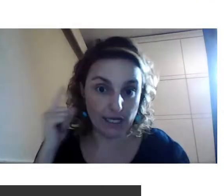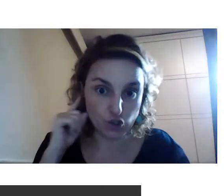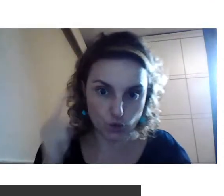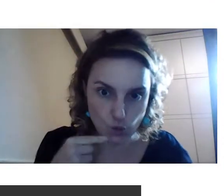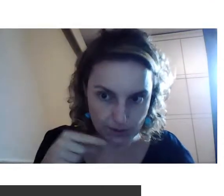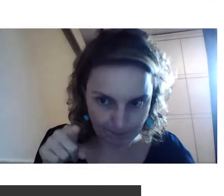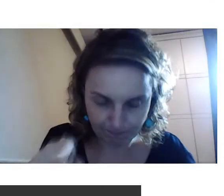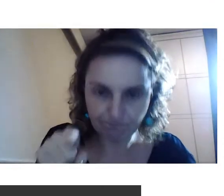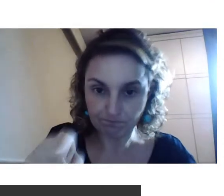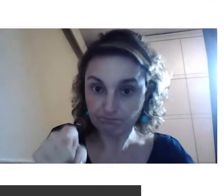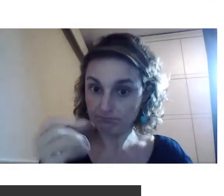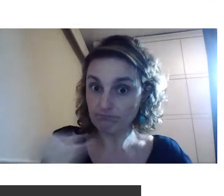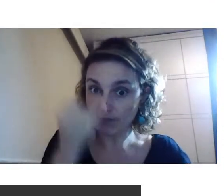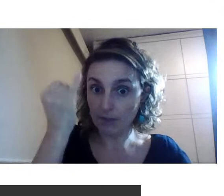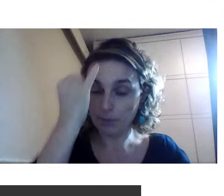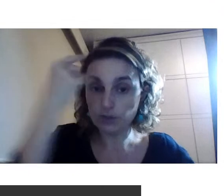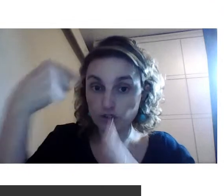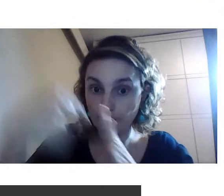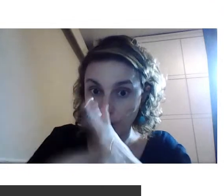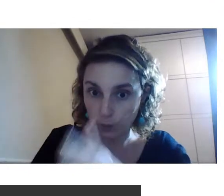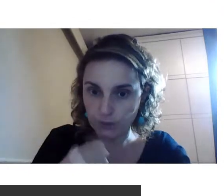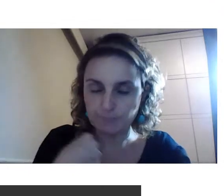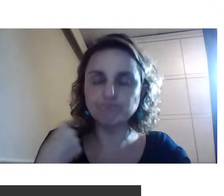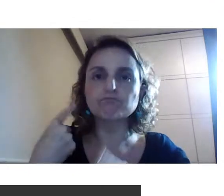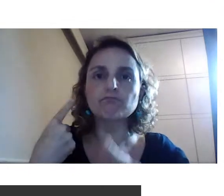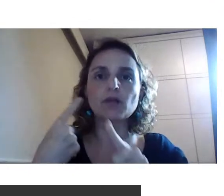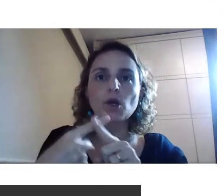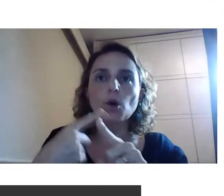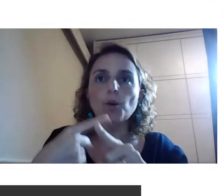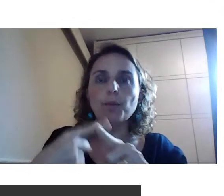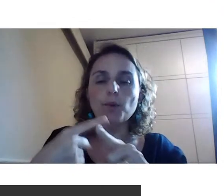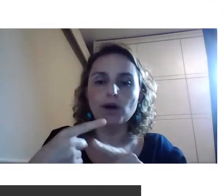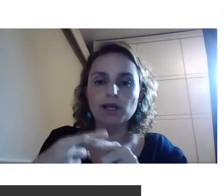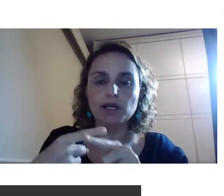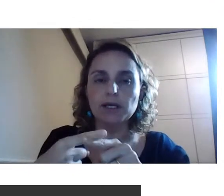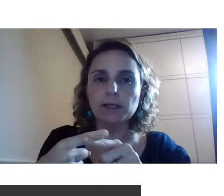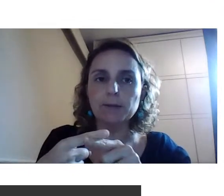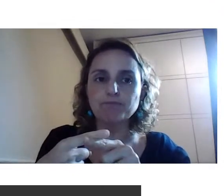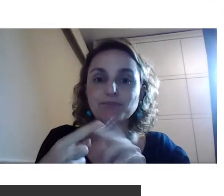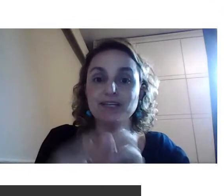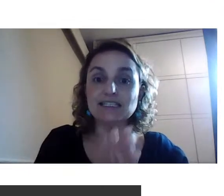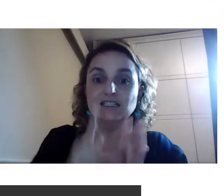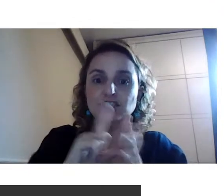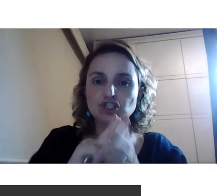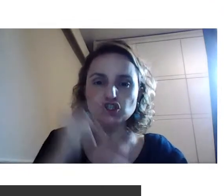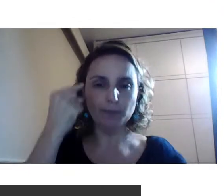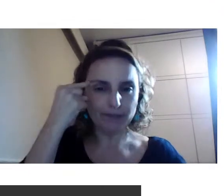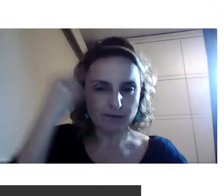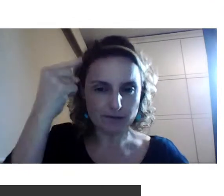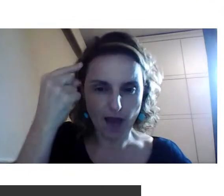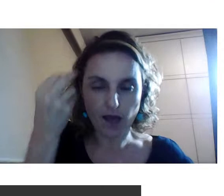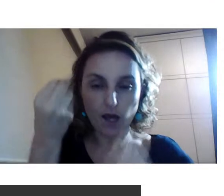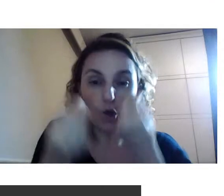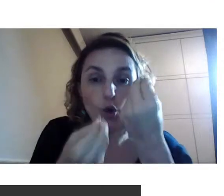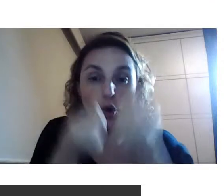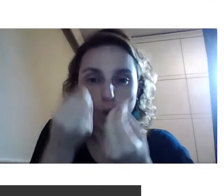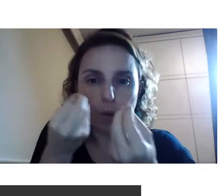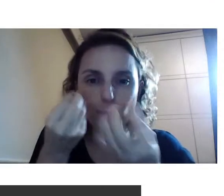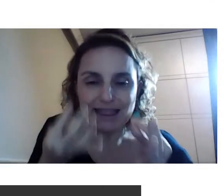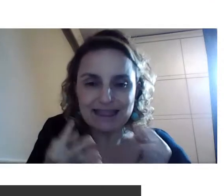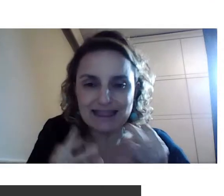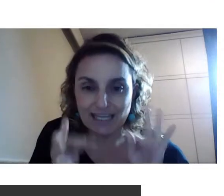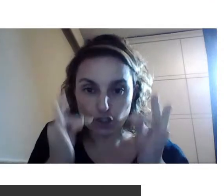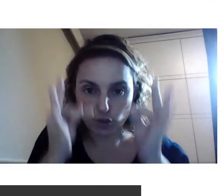achei que você falasse sobre a o impacto dessas novas tecnologias na comunicação dos surdos